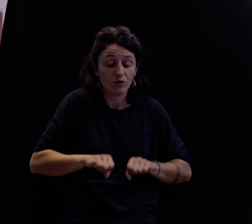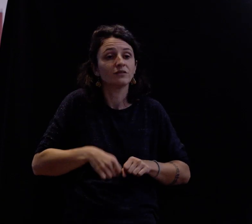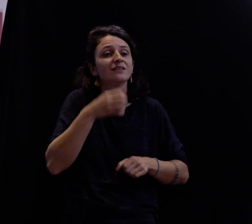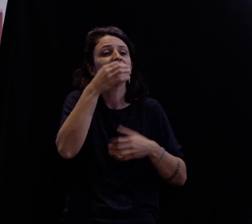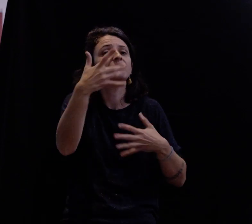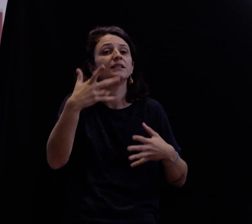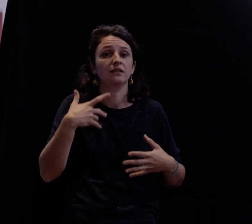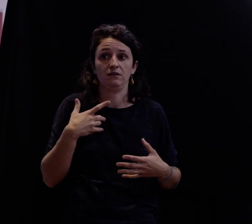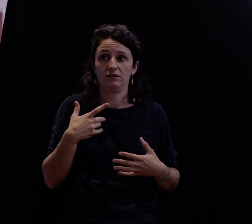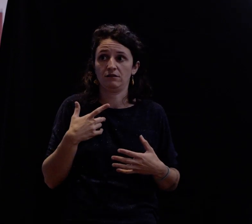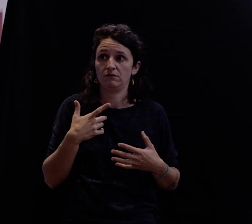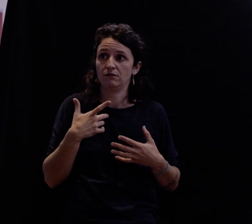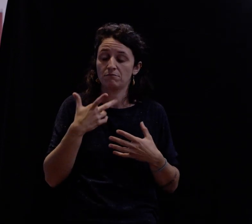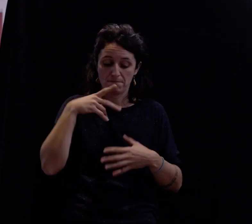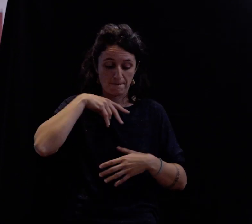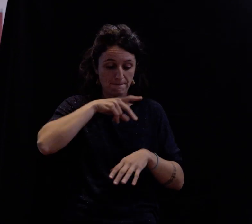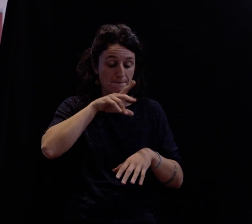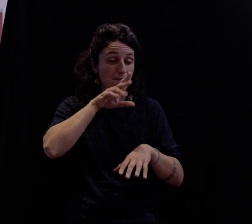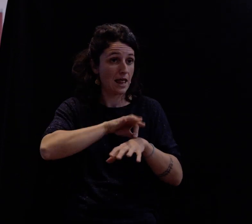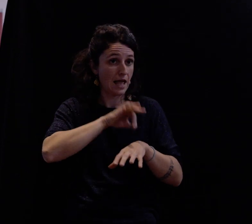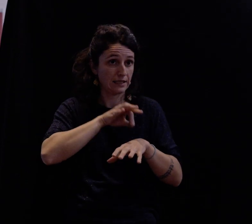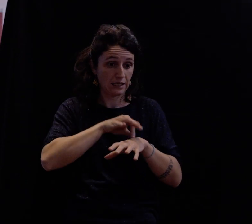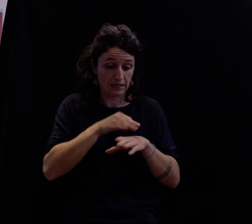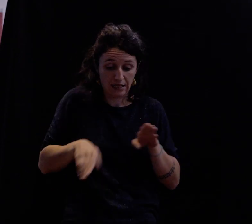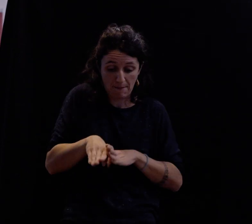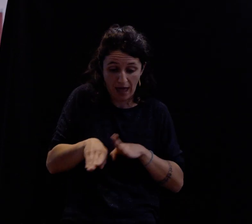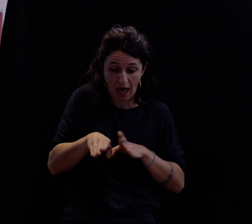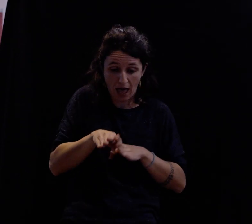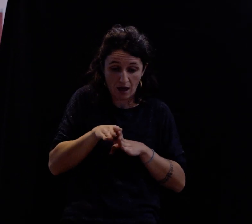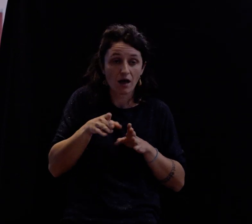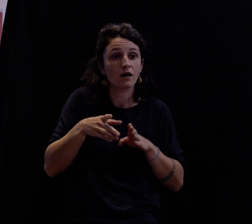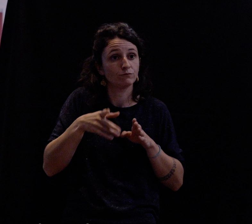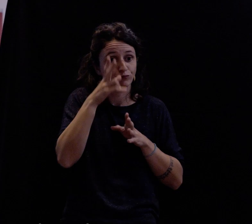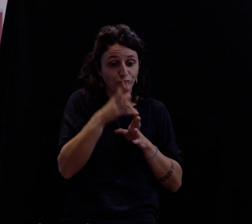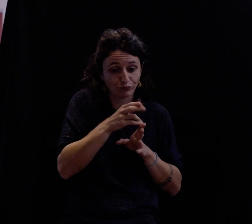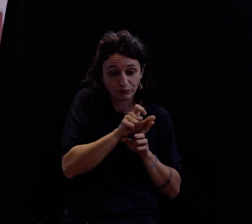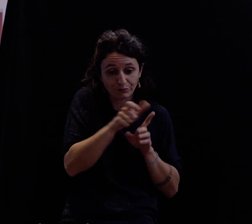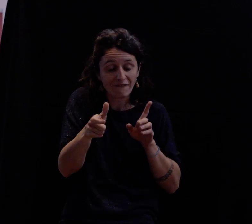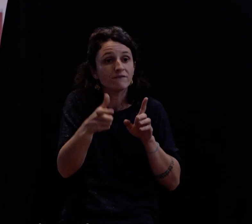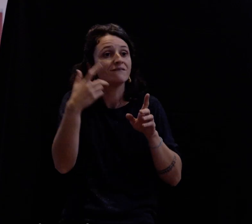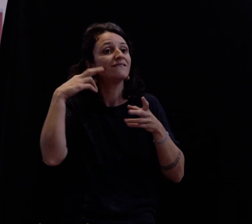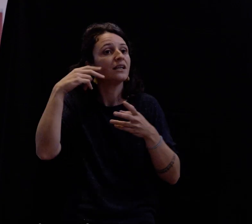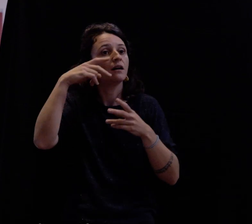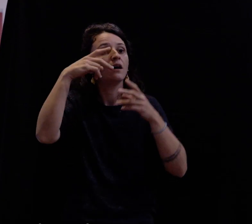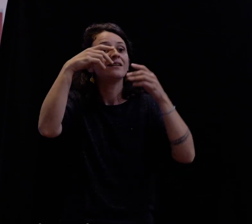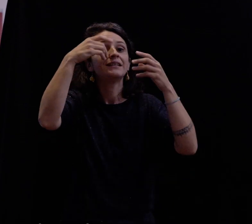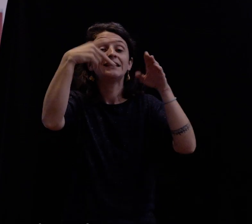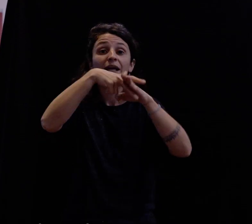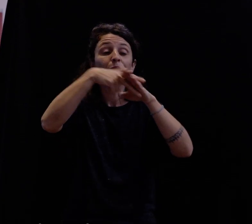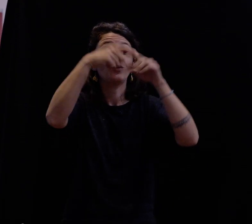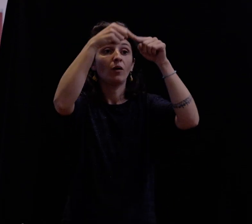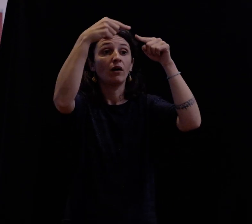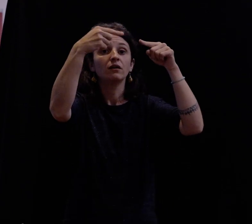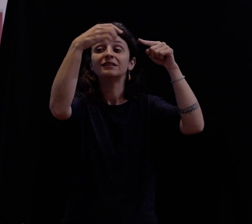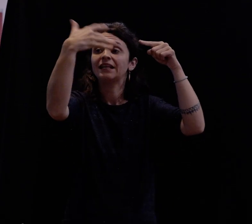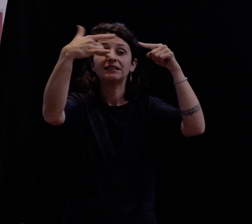début, puis en fait, il y a une cellule mère, entre guillemets, qui va donner tout un tas de cellules filles. Et si l'anomalie, elle apparaît au début, toutes les cellules